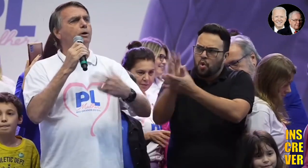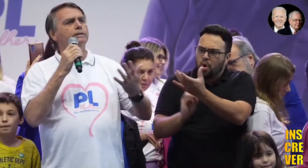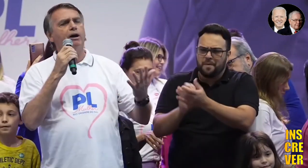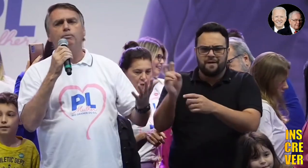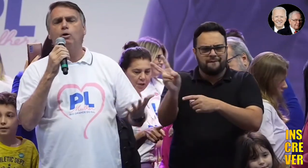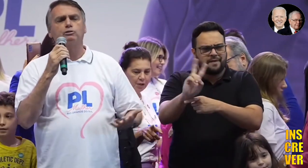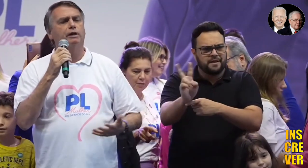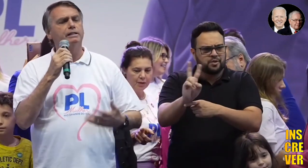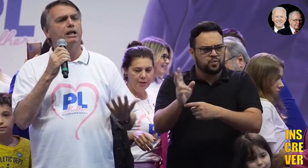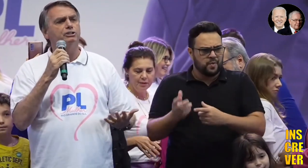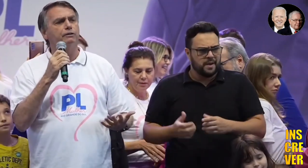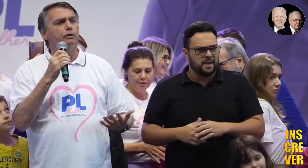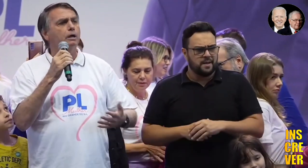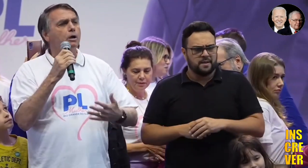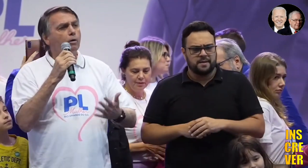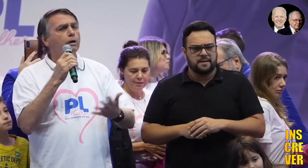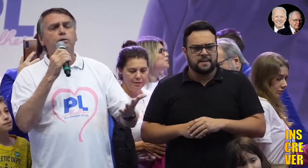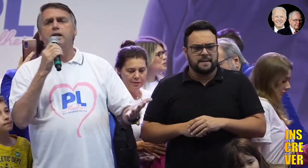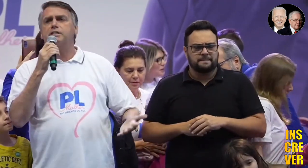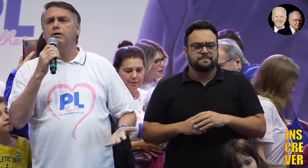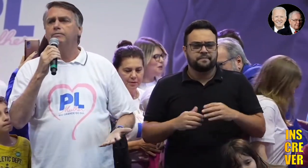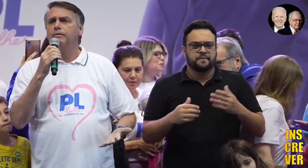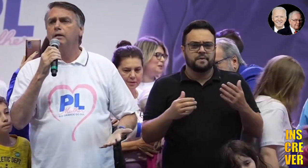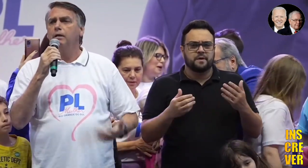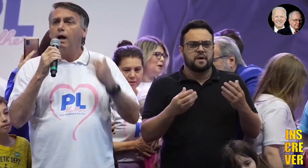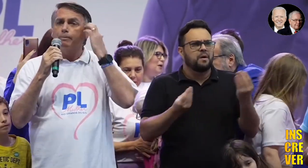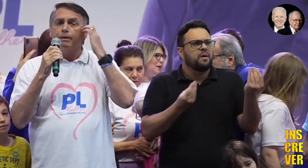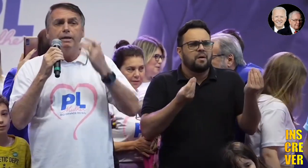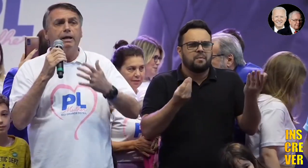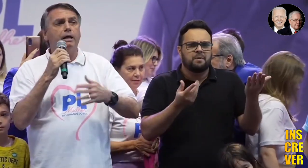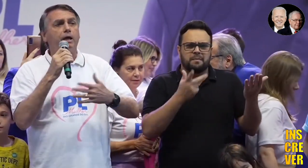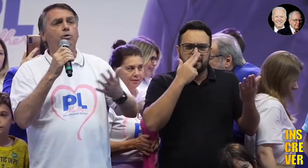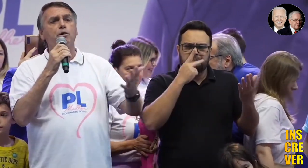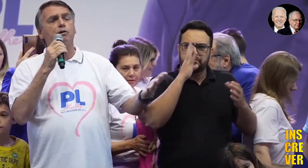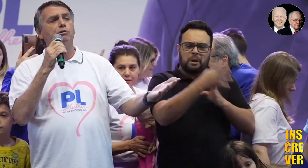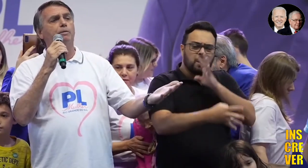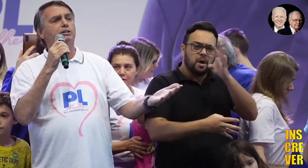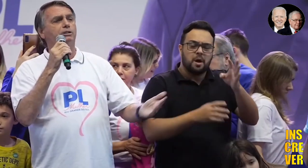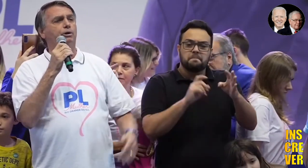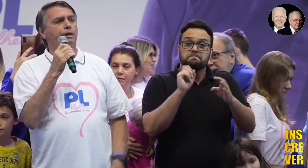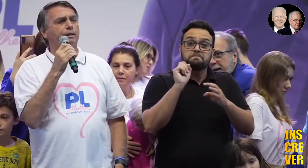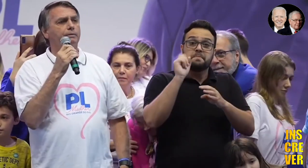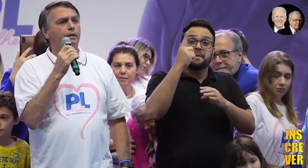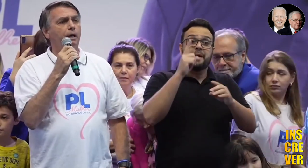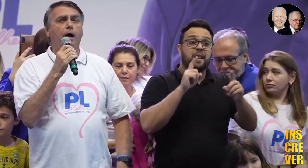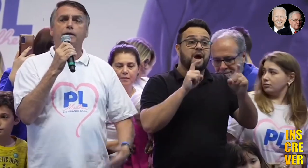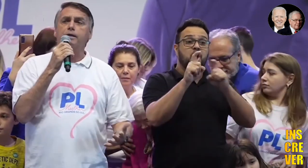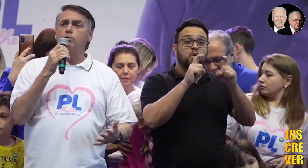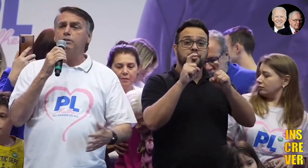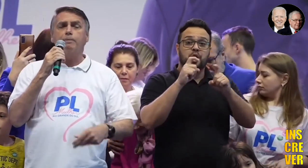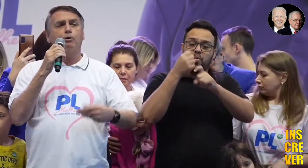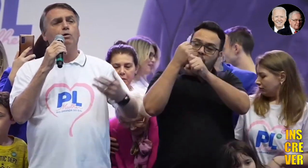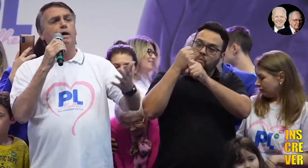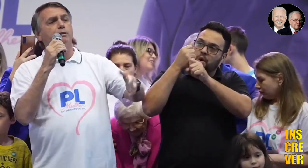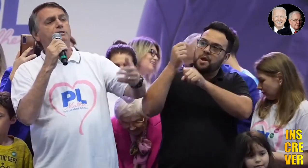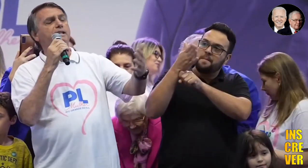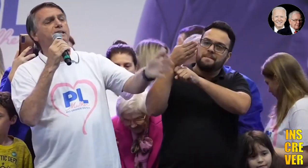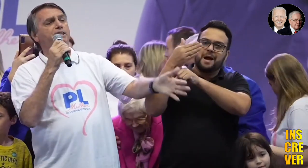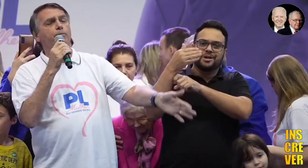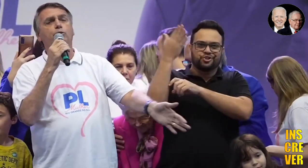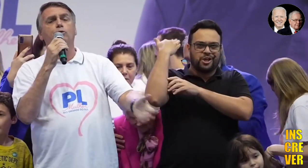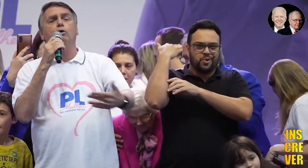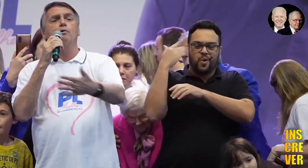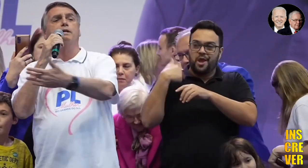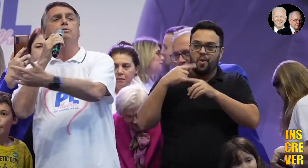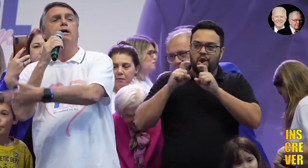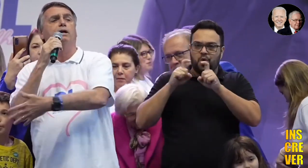Ah, tornaram o Bolsonaro inelegível. Qual a acusação? A primeira, reuniu-se com embaixadores. A segunda, por ocasião do 7 de